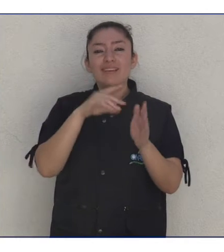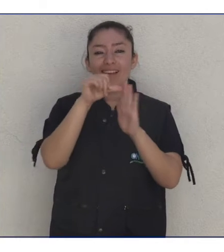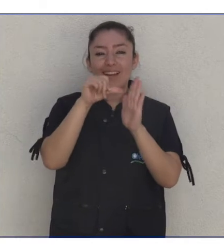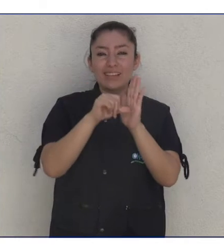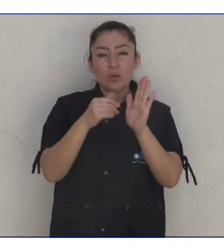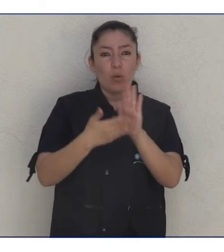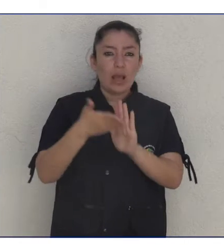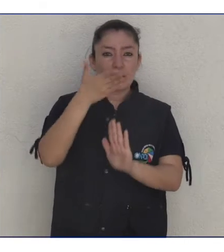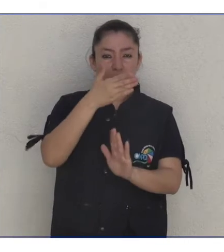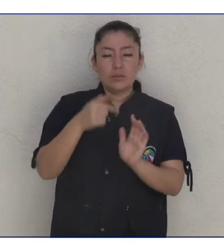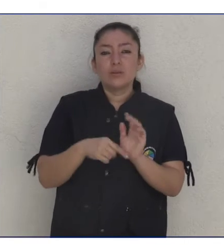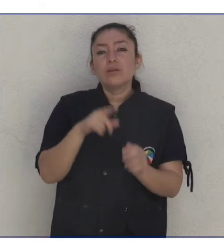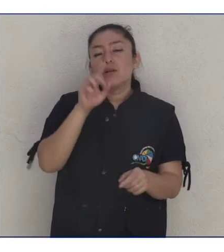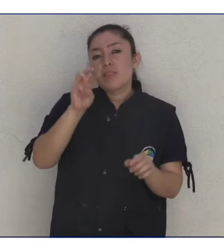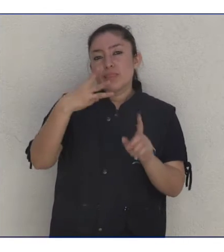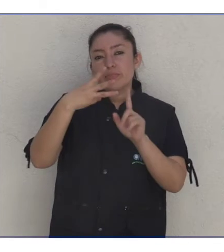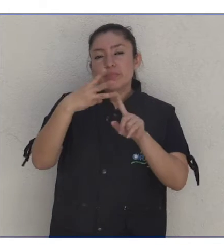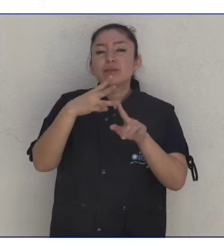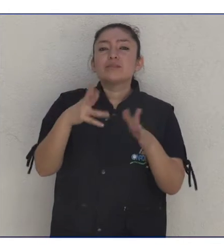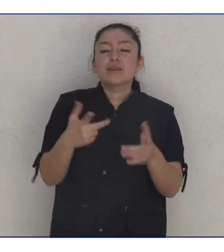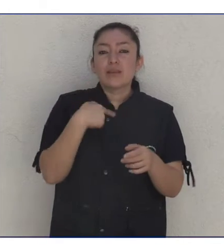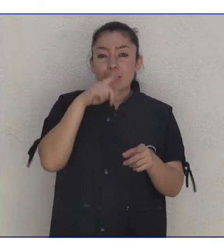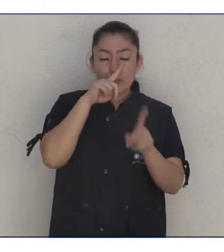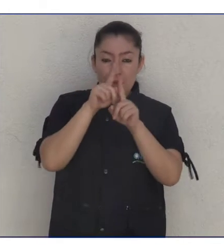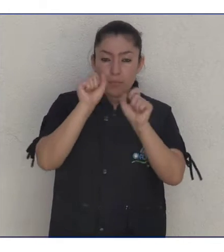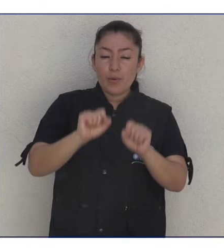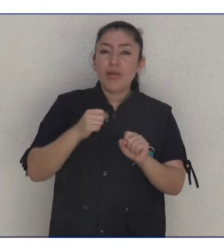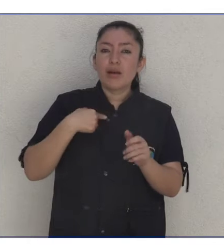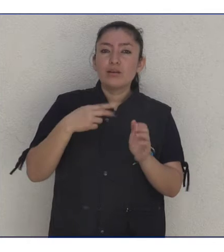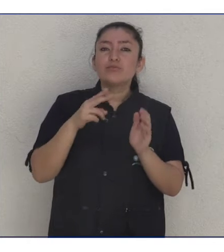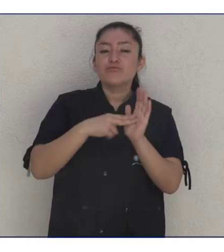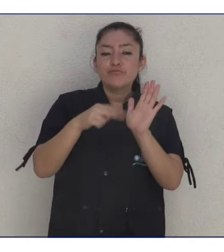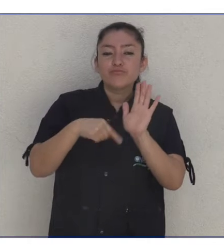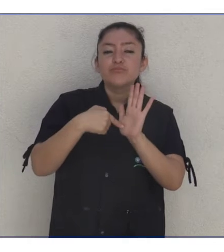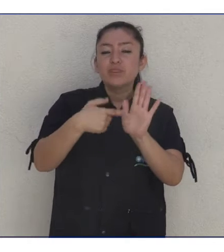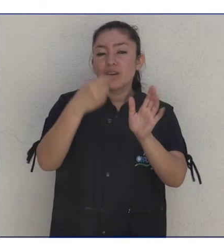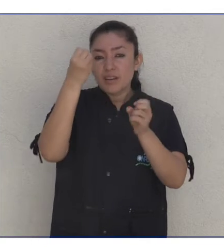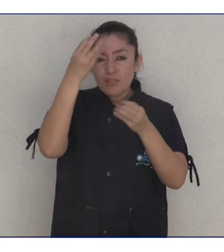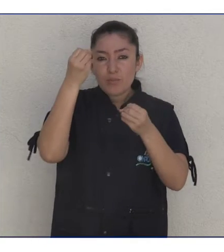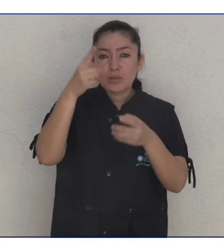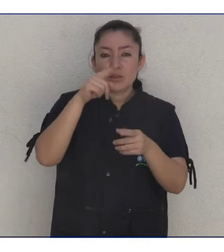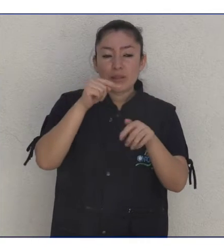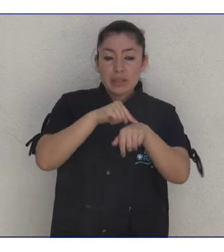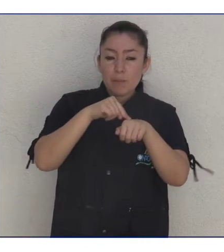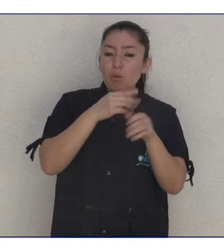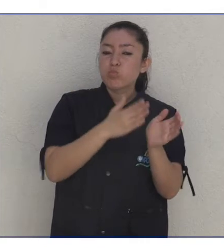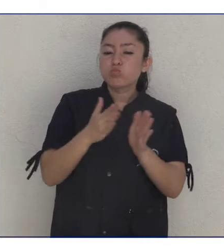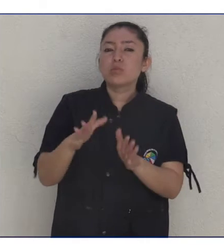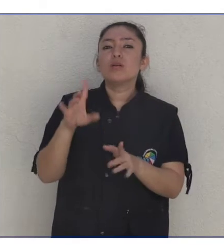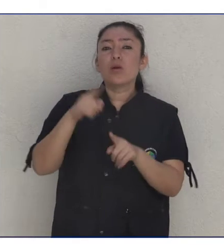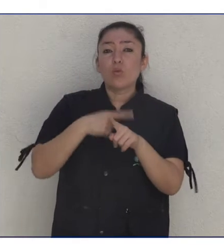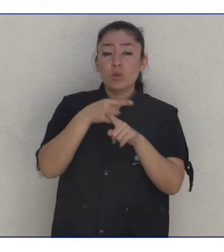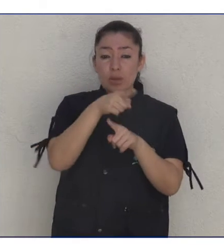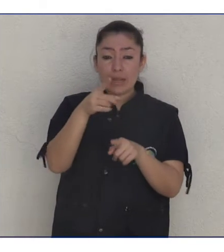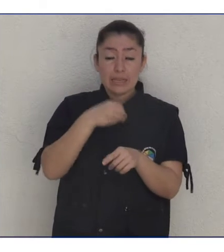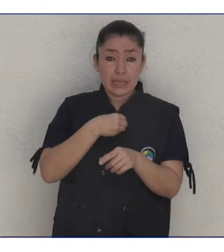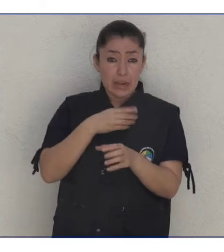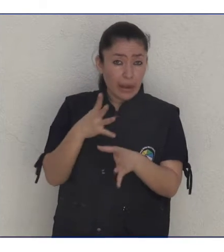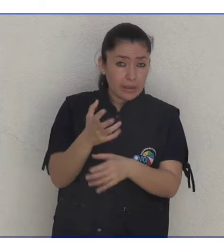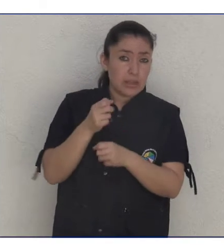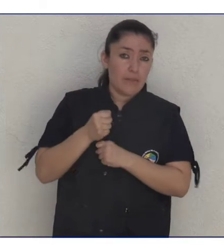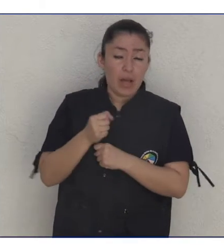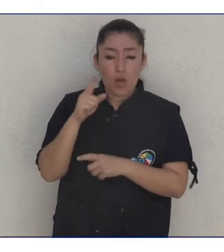el artículo anterior. 3. Notificando la negativa de la información total o parcialmente cuando se tratare de considerada